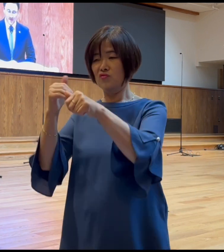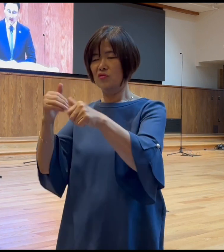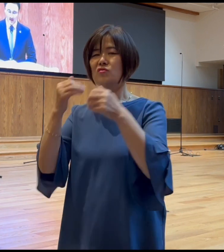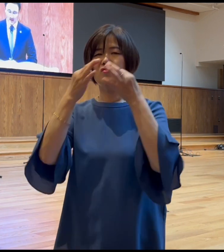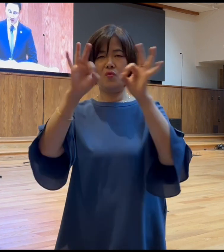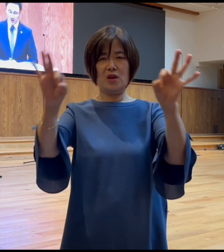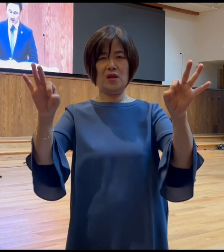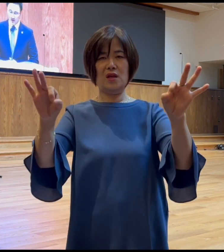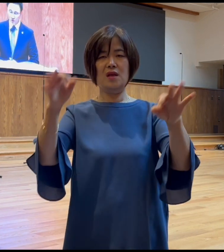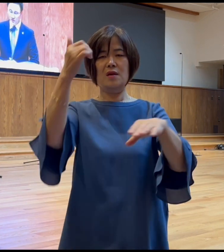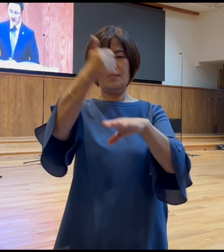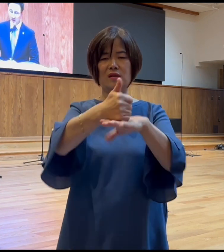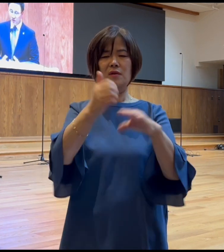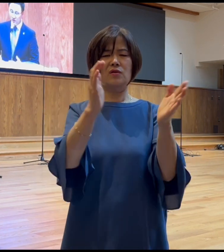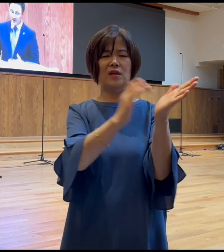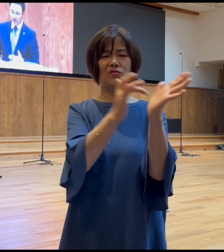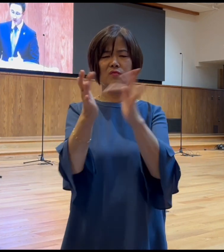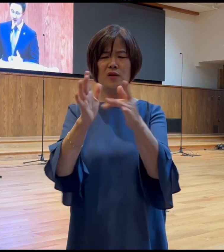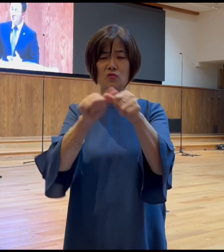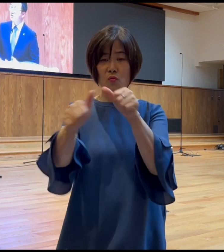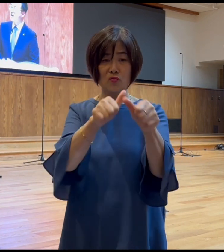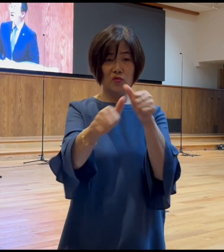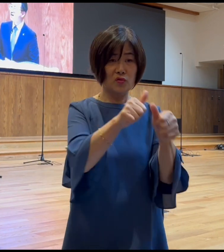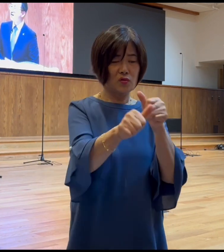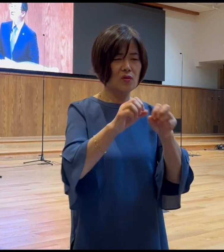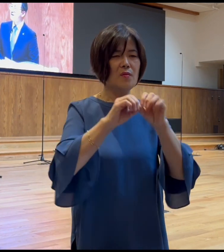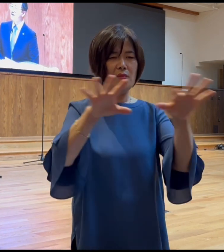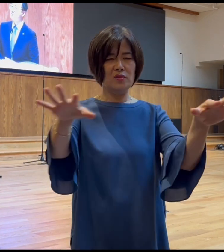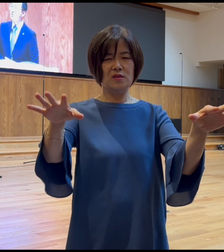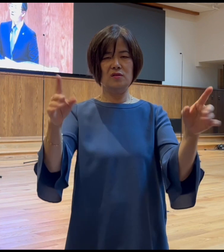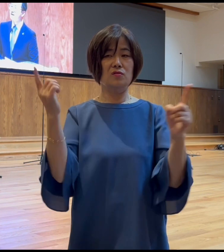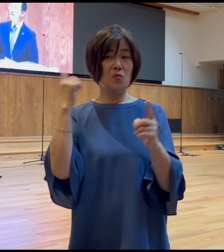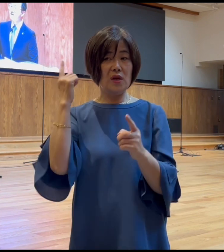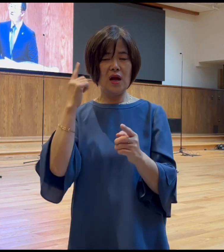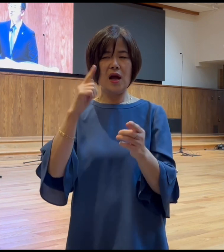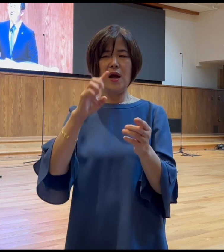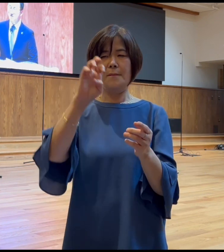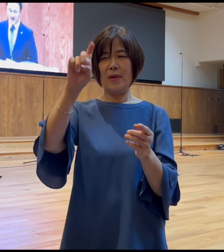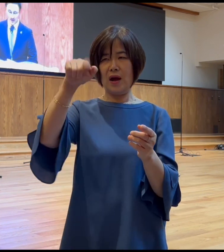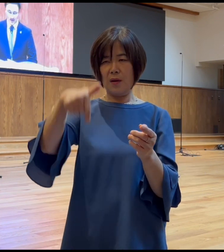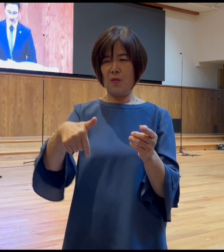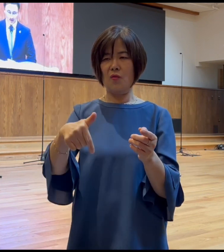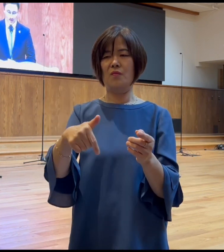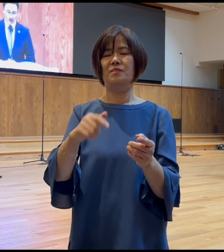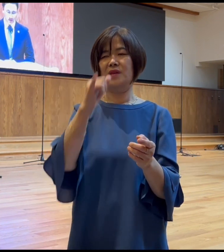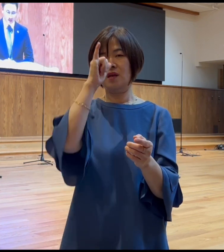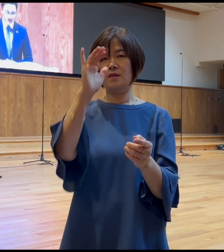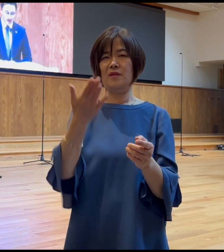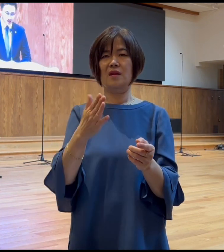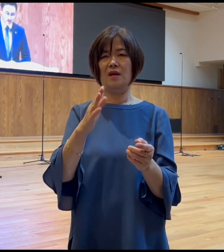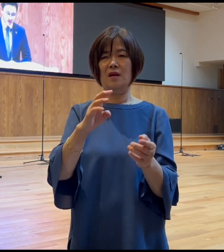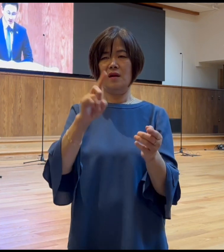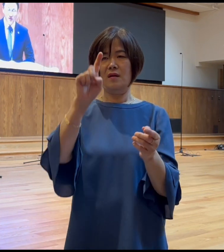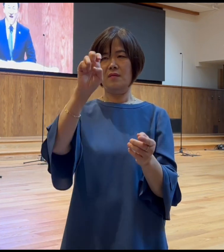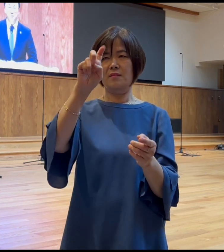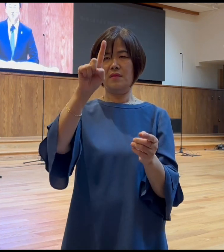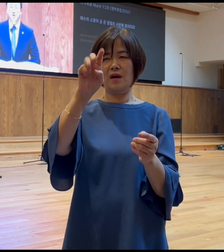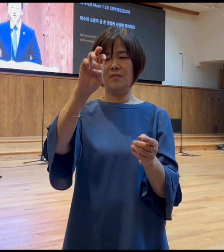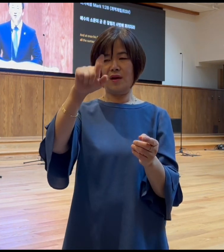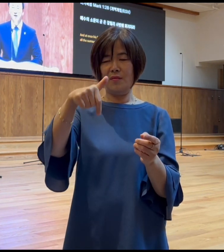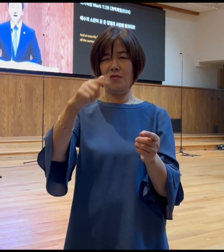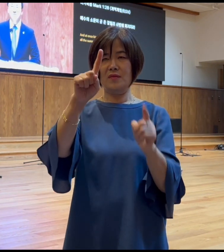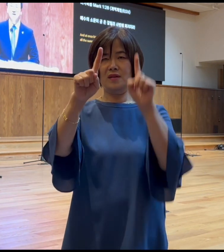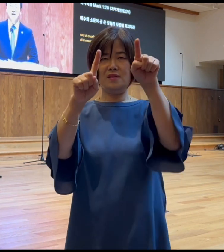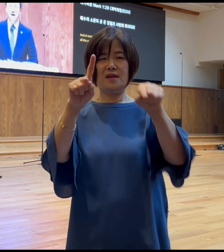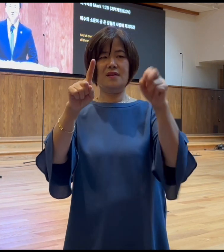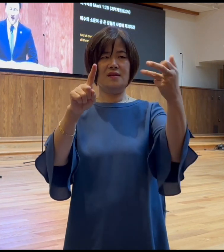마지막으로 예수님의 소문이 곳곳에 퍼지는 소리가 마가복음에 흐르고 있습니다. 마가복음 1장 28절 우리 한